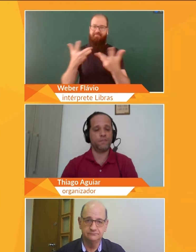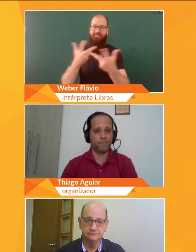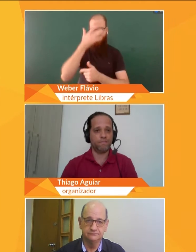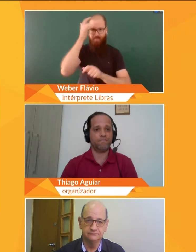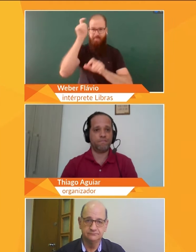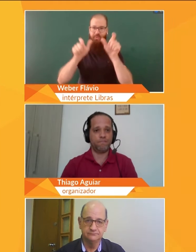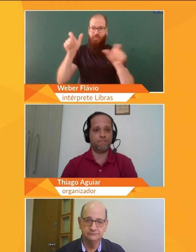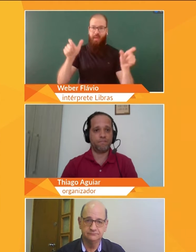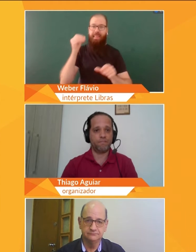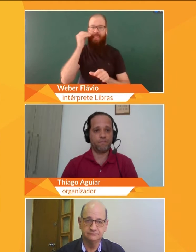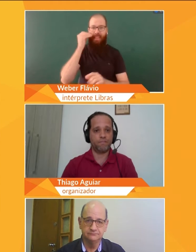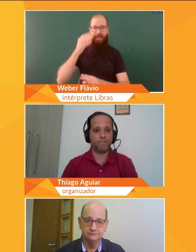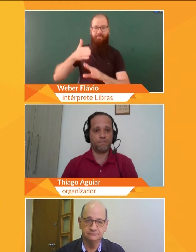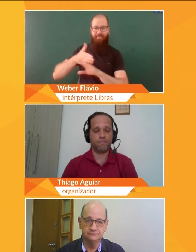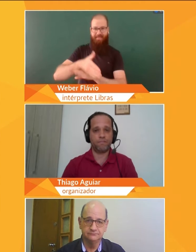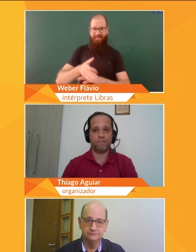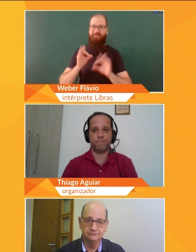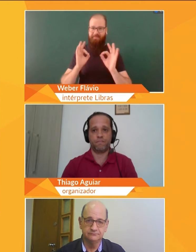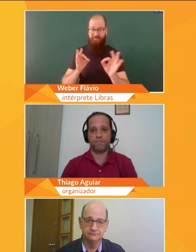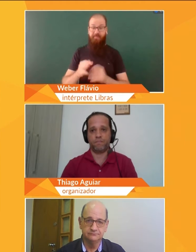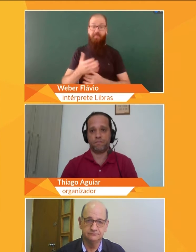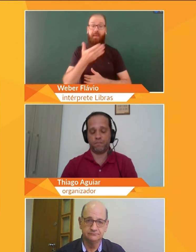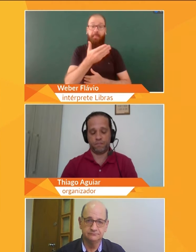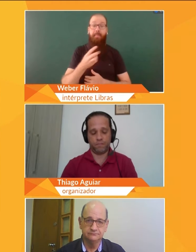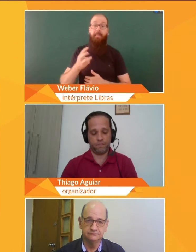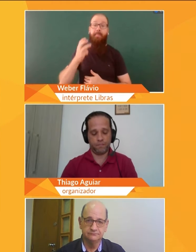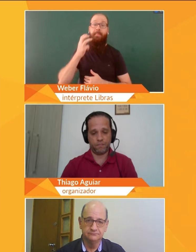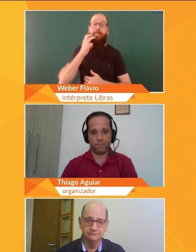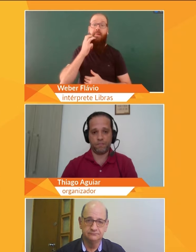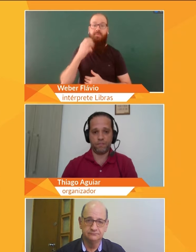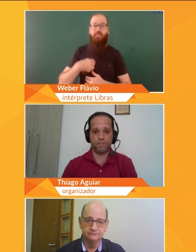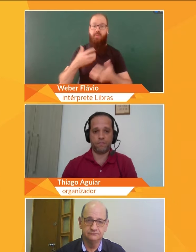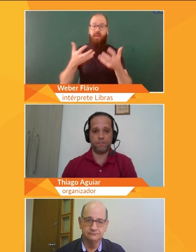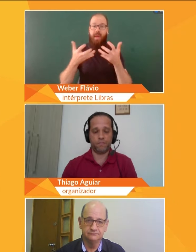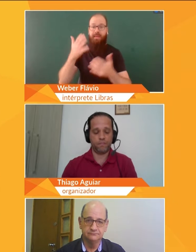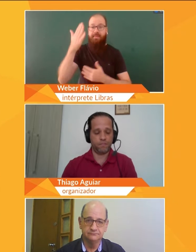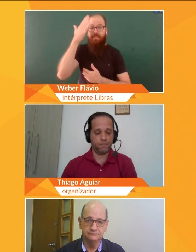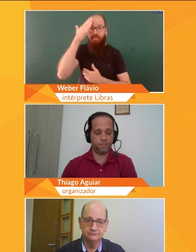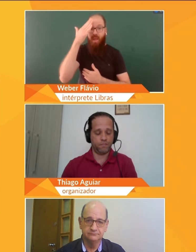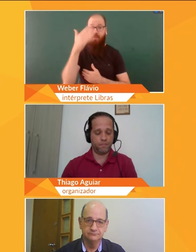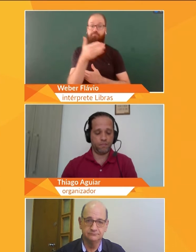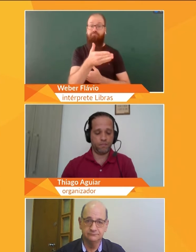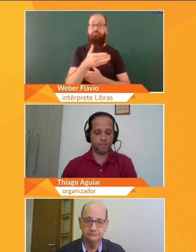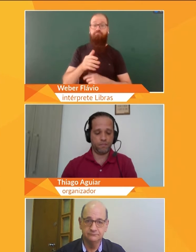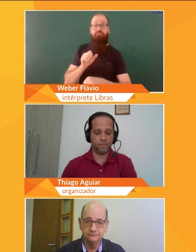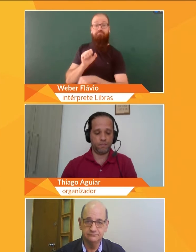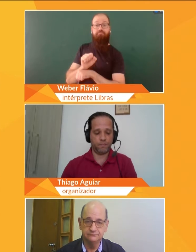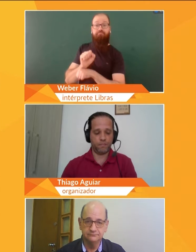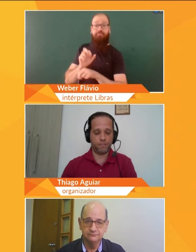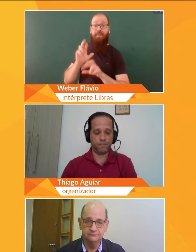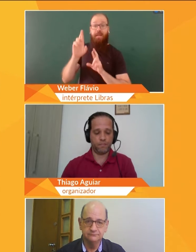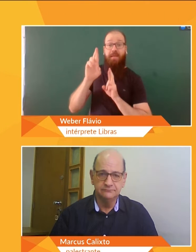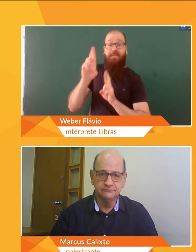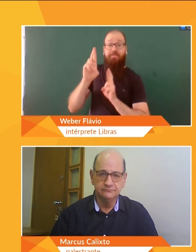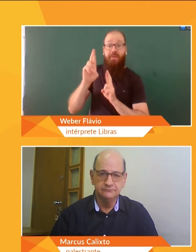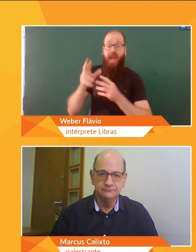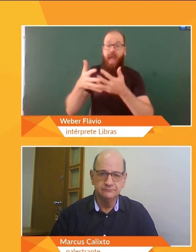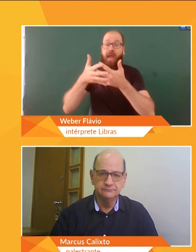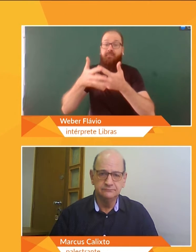Tiago? E, Marcos, eu queria saber, então, qual a sua expectativa para a palestra, para o evento como um todo?